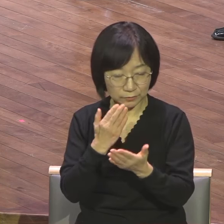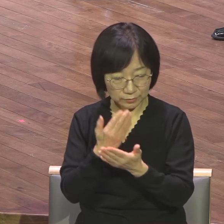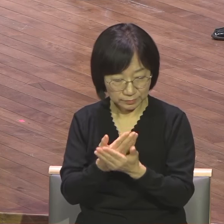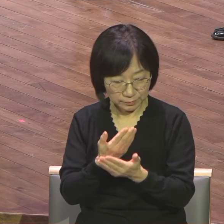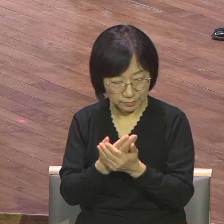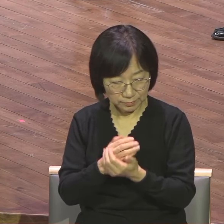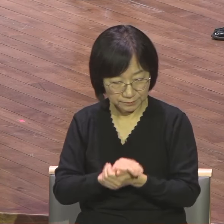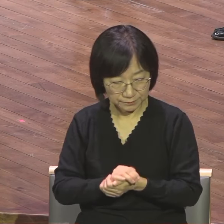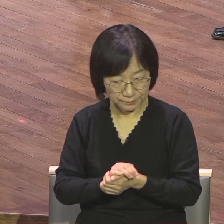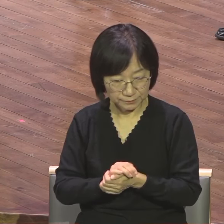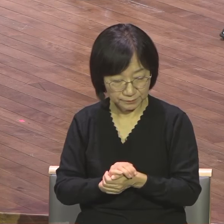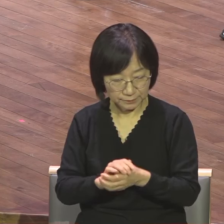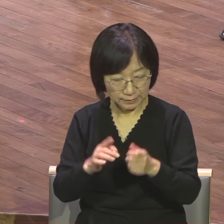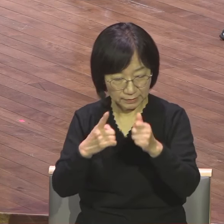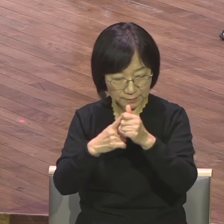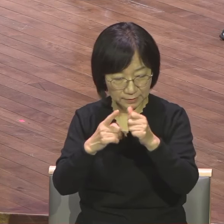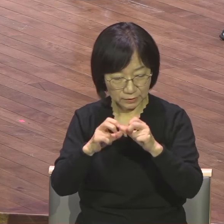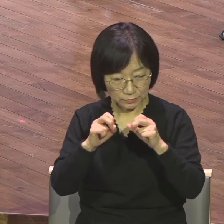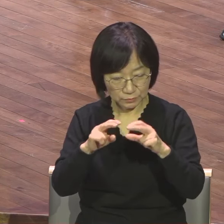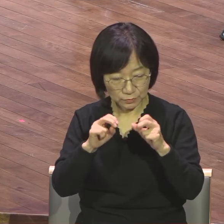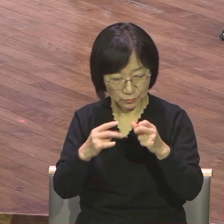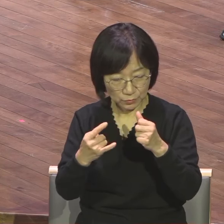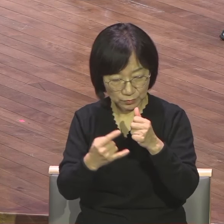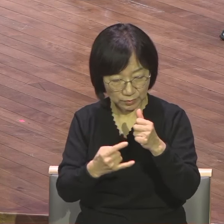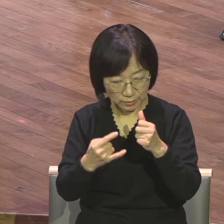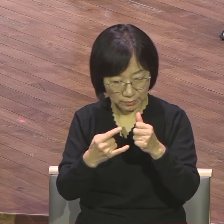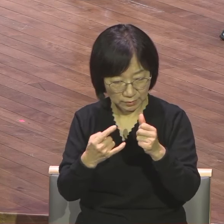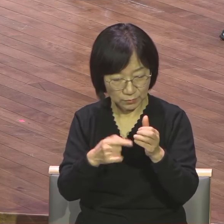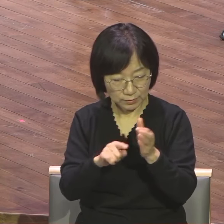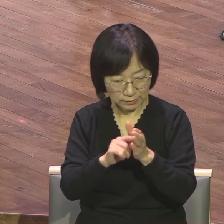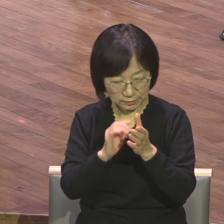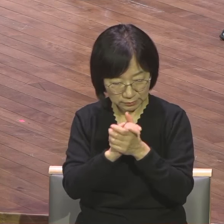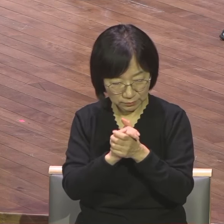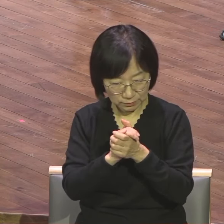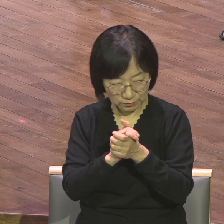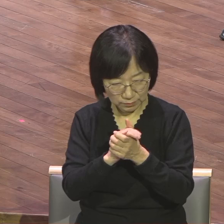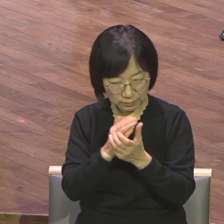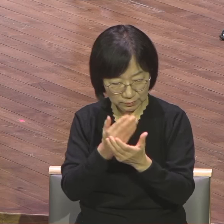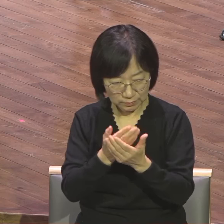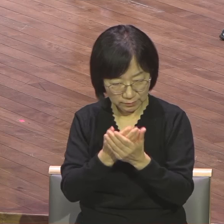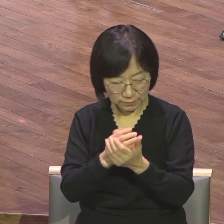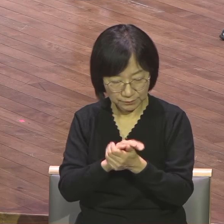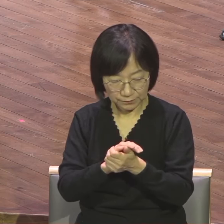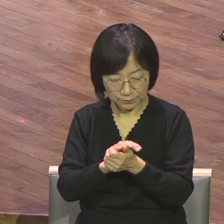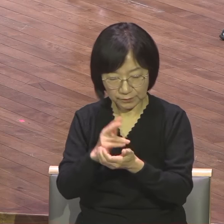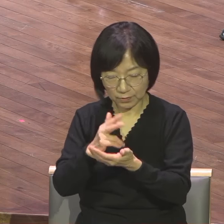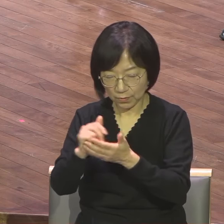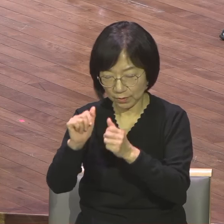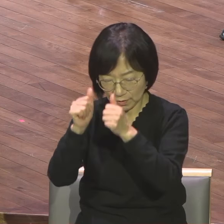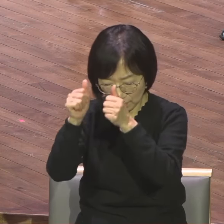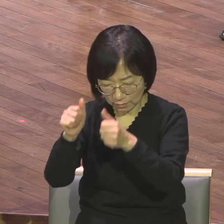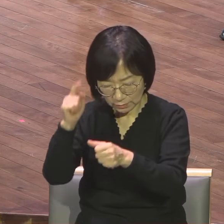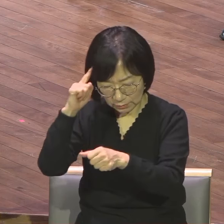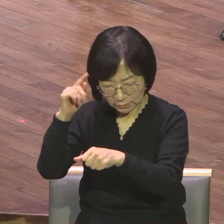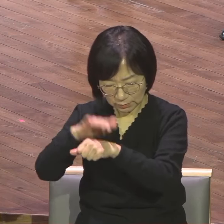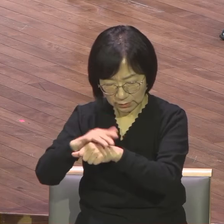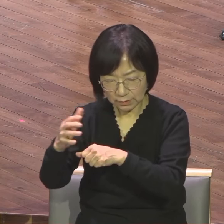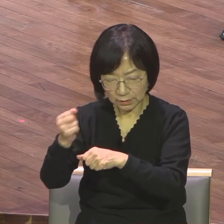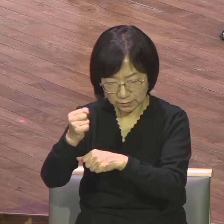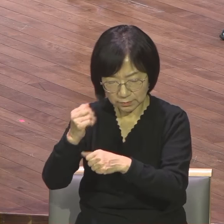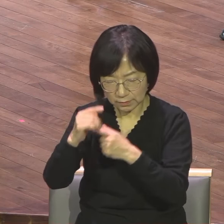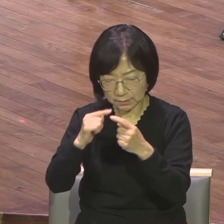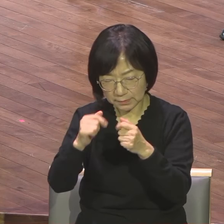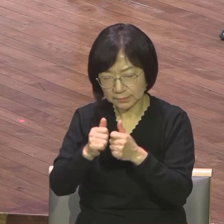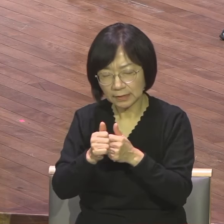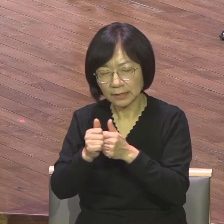이 시간 선교위원회를 위해 기도하겠습니다. 하나님 여호와를 경외하는 지혜를 가지고 말씀 인도를 넘어